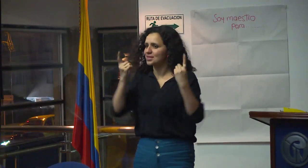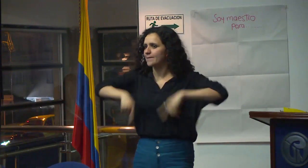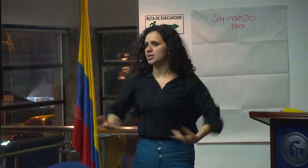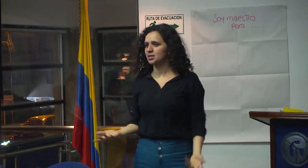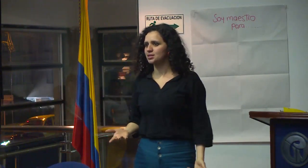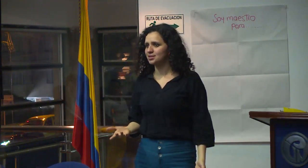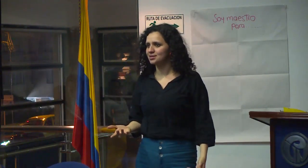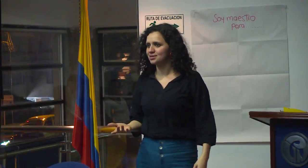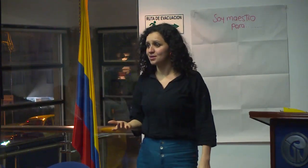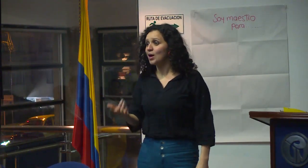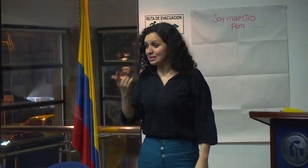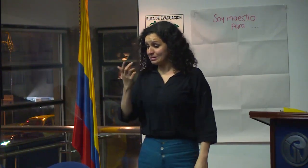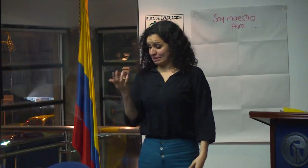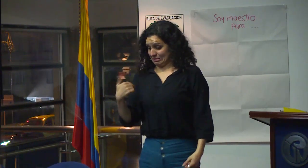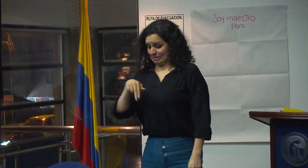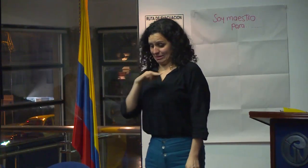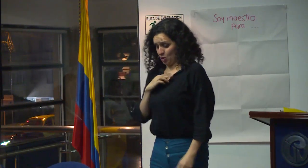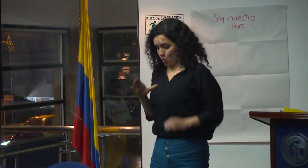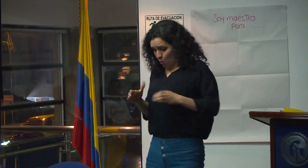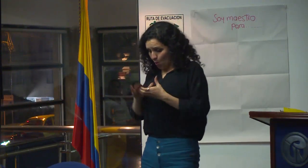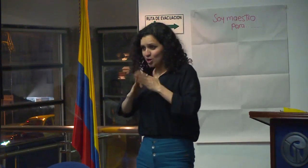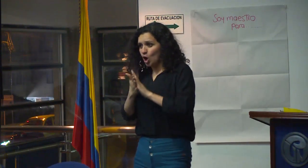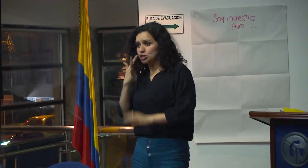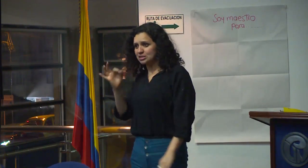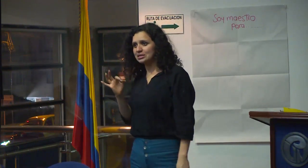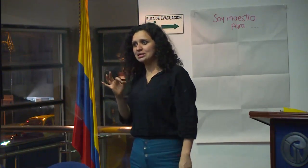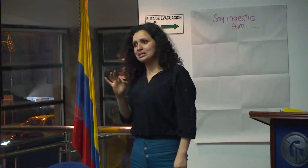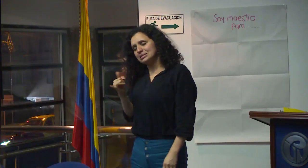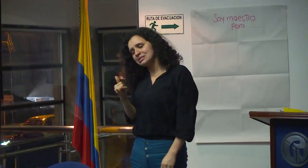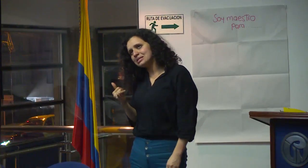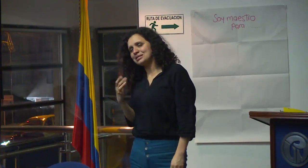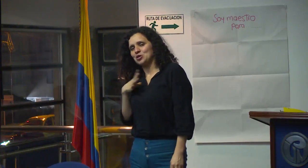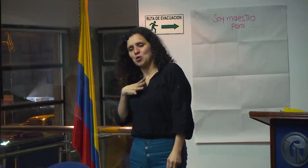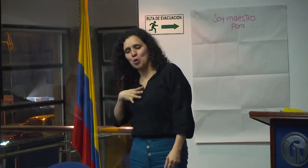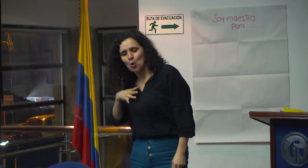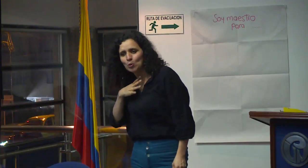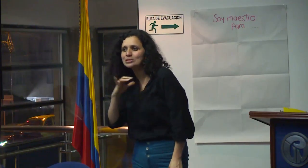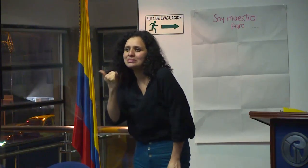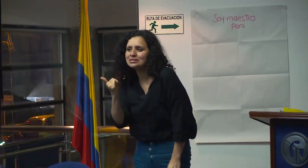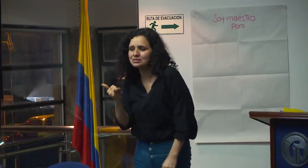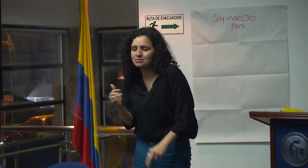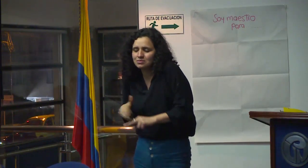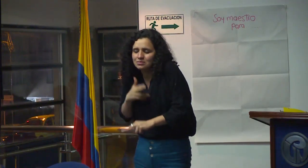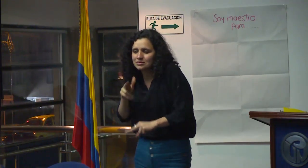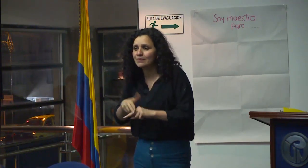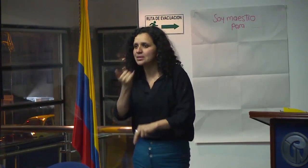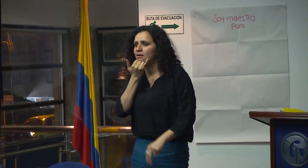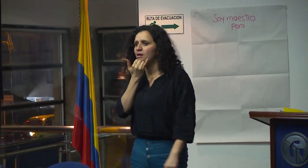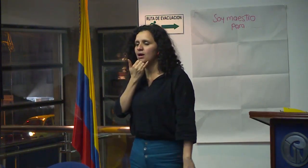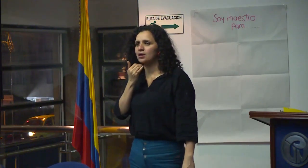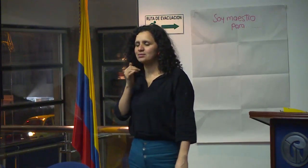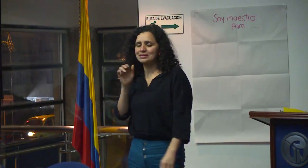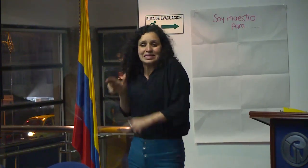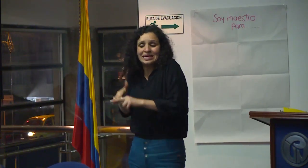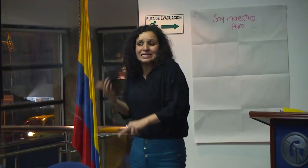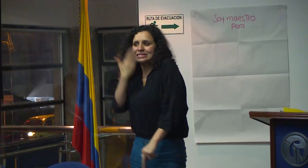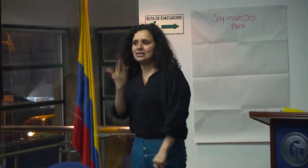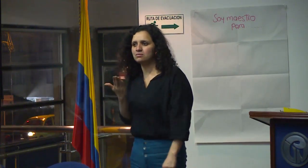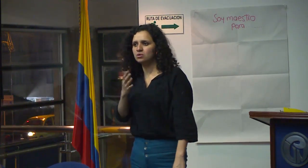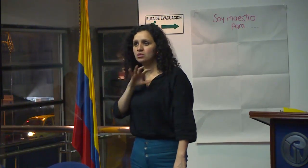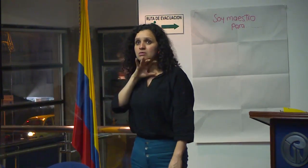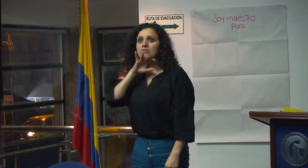es incómodo, es molesto, porque es nuestra naturaleza. El ruido, el grito, el estar con